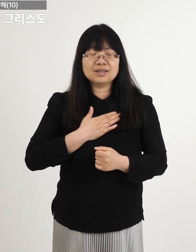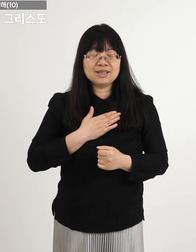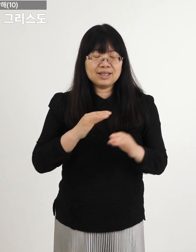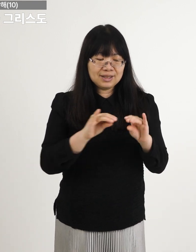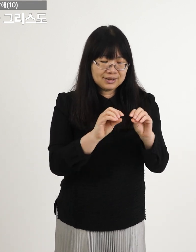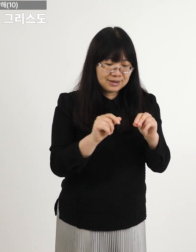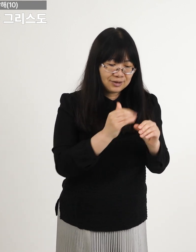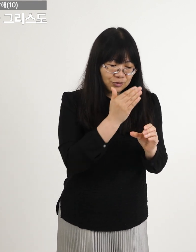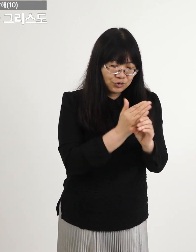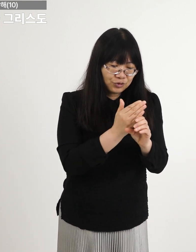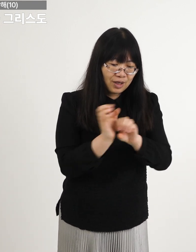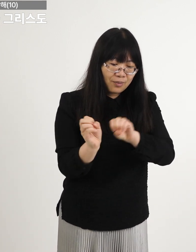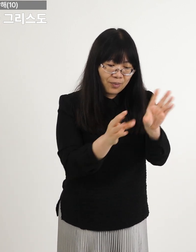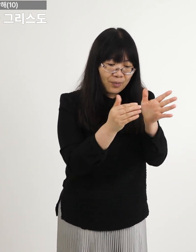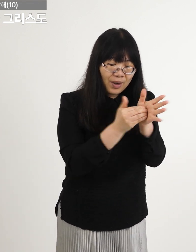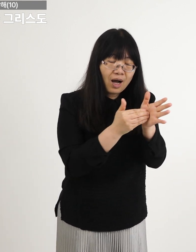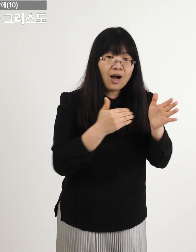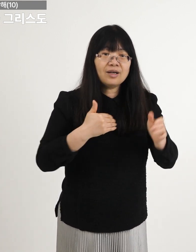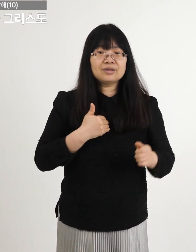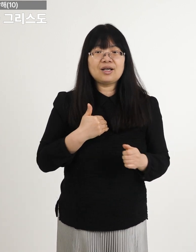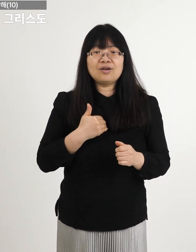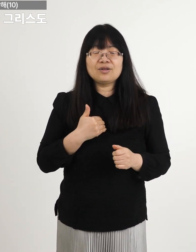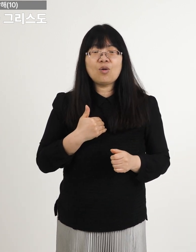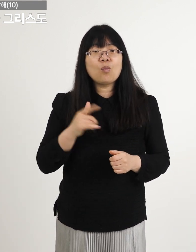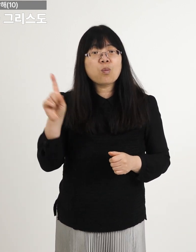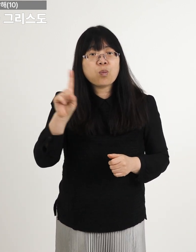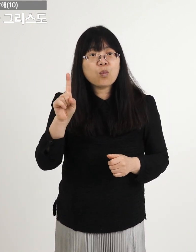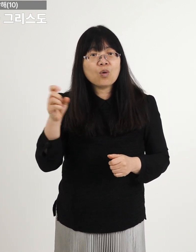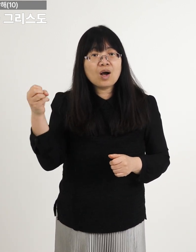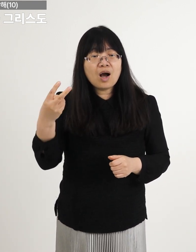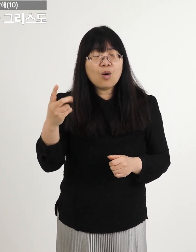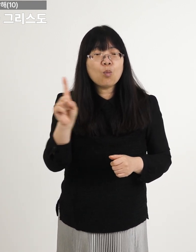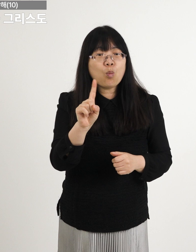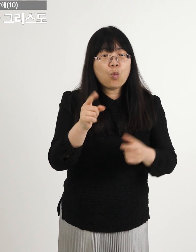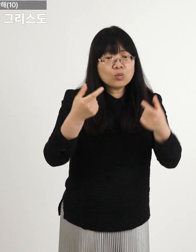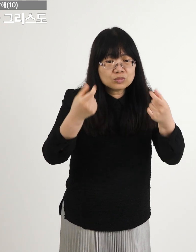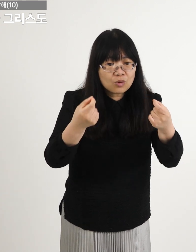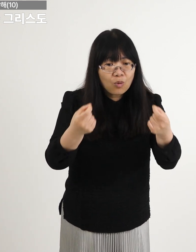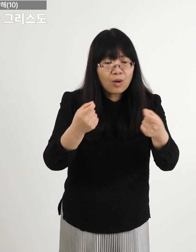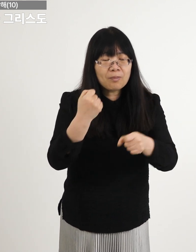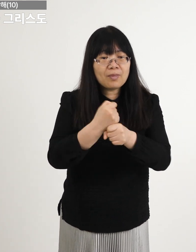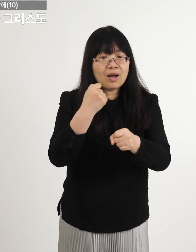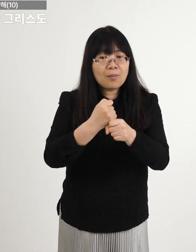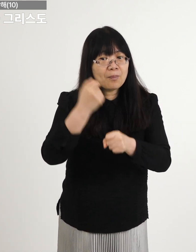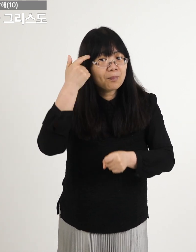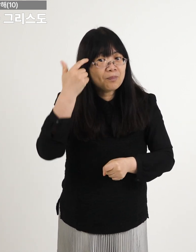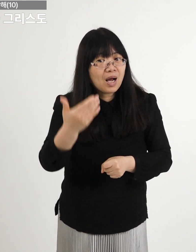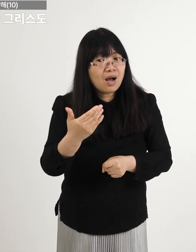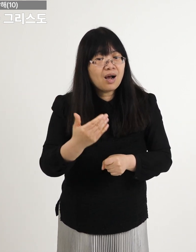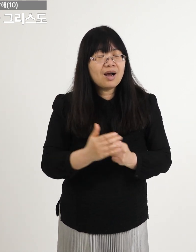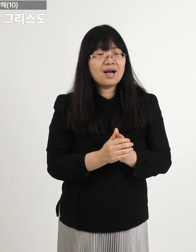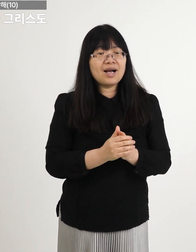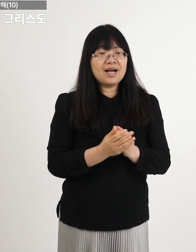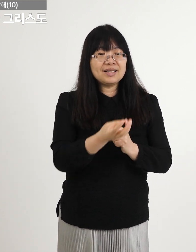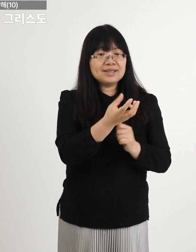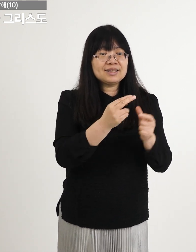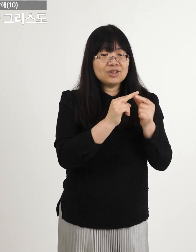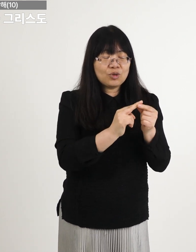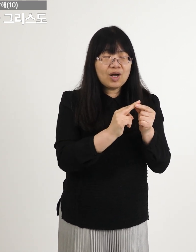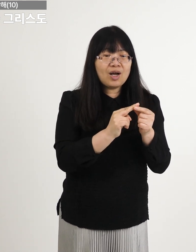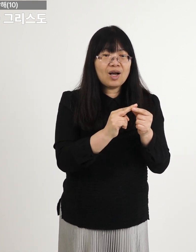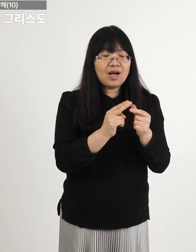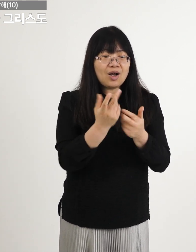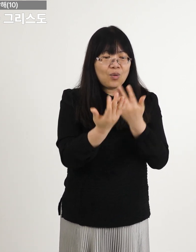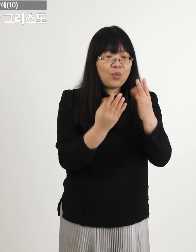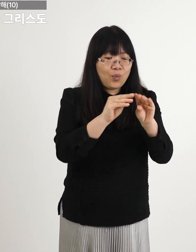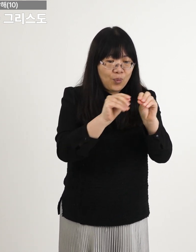진흙 가운데 던지셨고 나를 무엇과 무엇 같게 하셨구나? 티끌과 재, 오늘 나오는